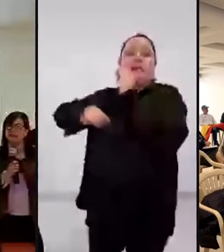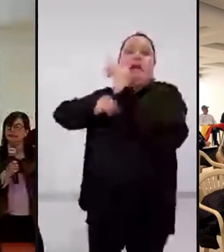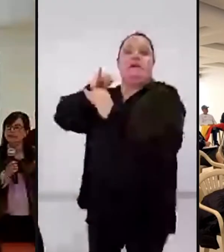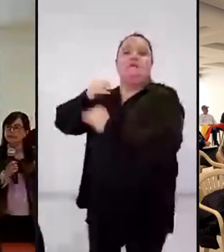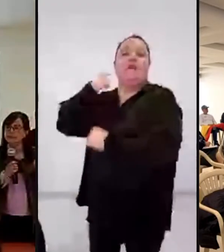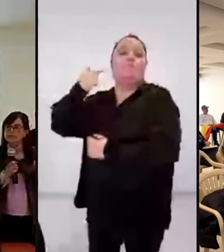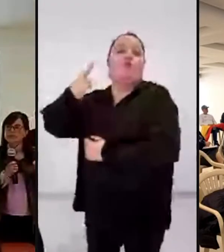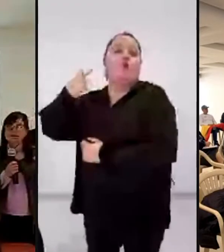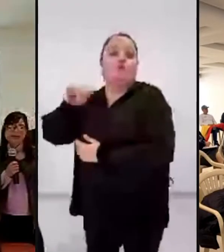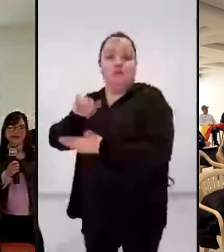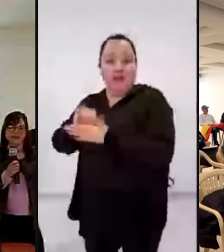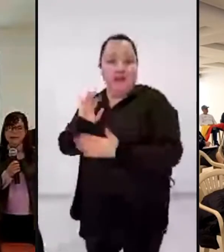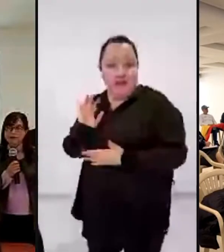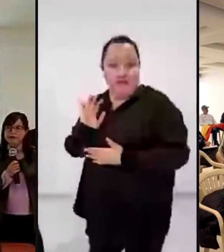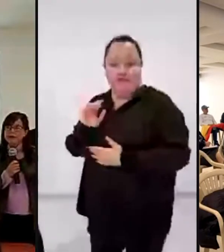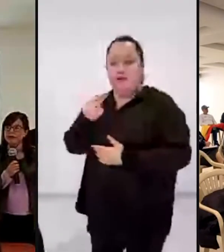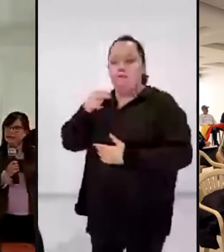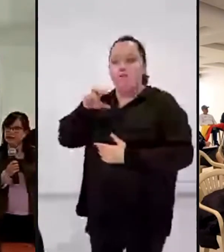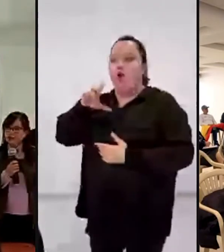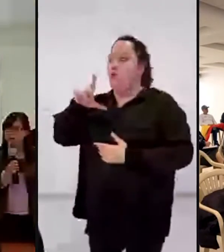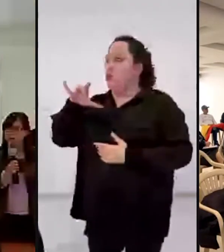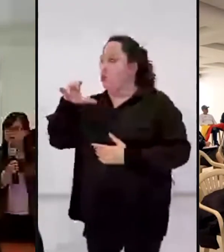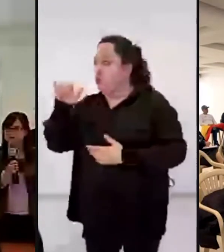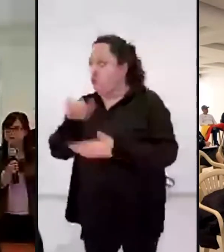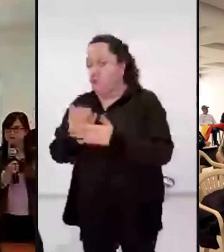entonces a revisar